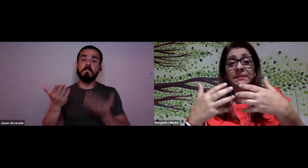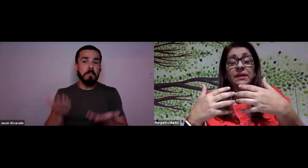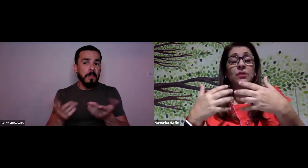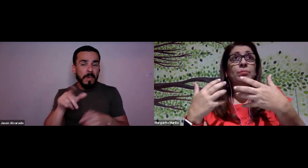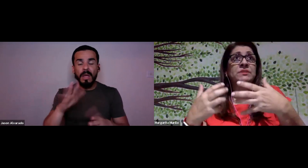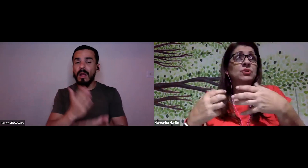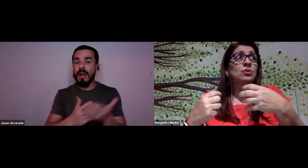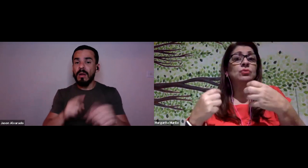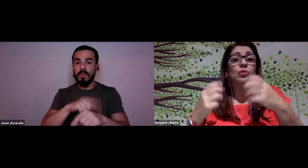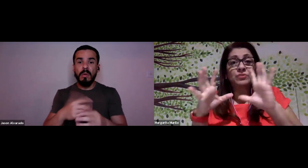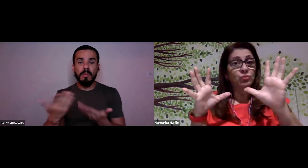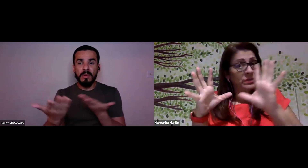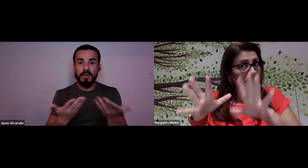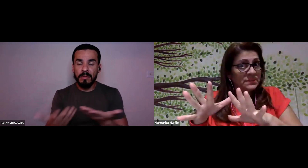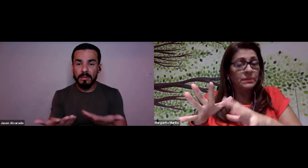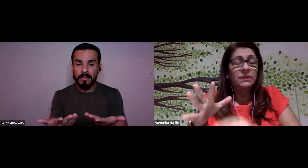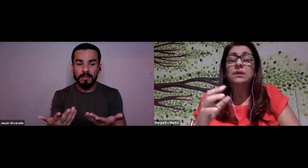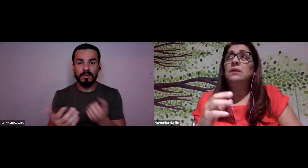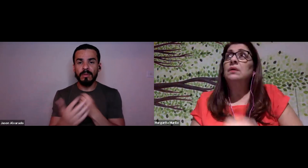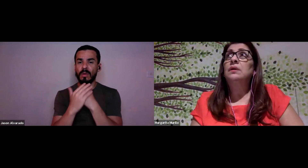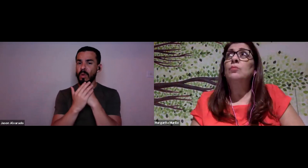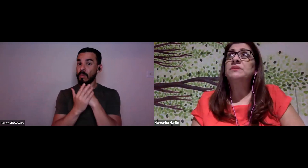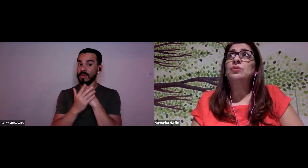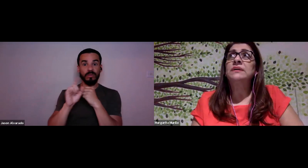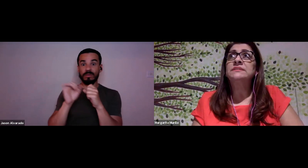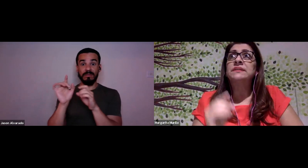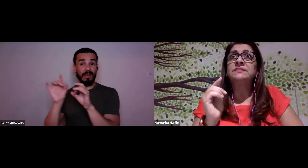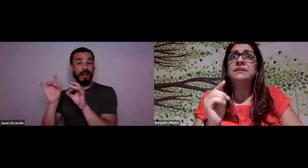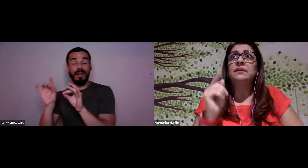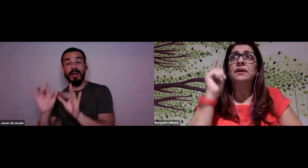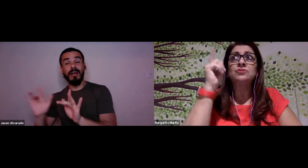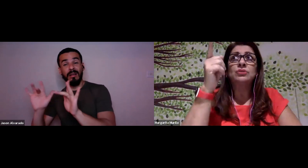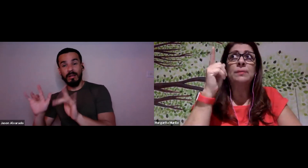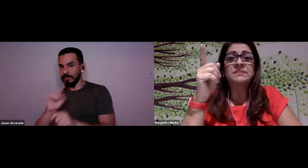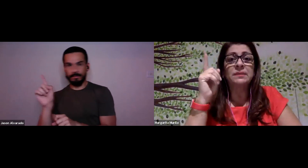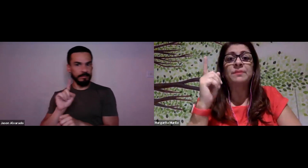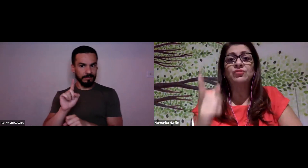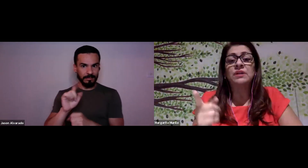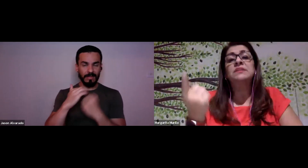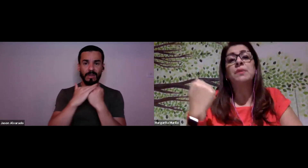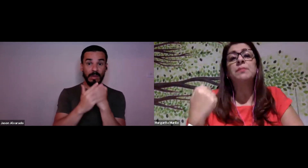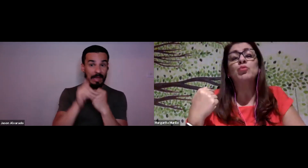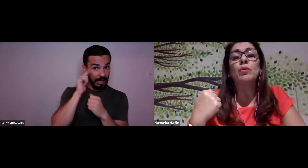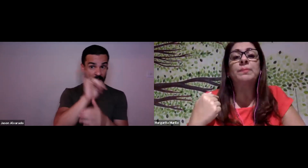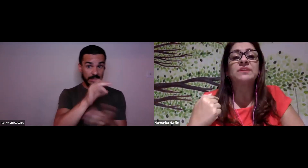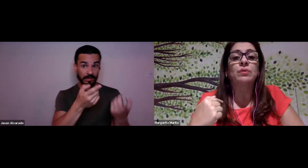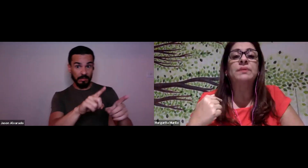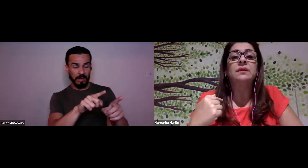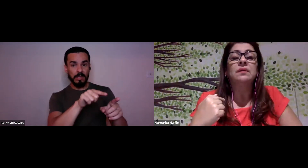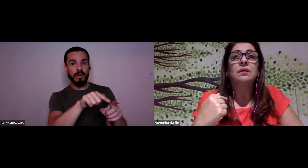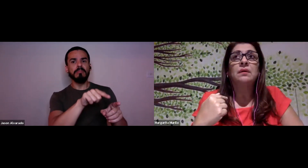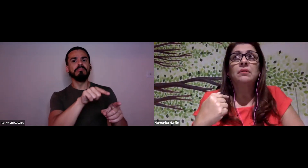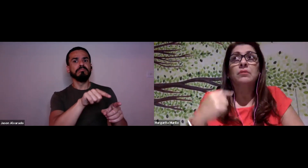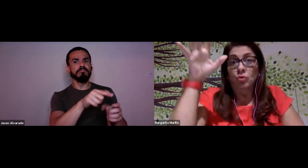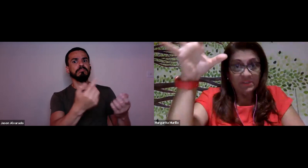por empatía y compasión compasión no es lástima compasión es decir eso que le pasa a esa persona también me pudo haber pasado